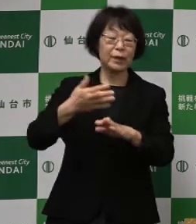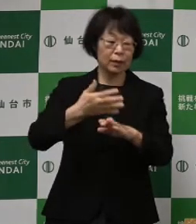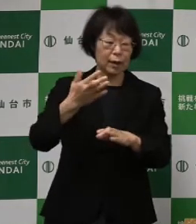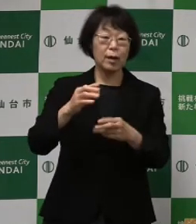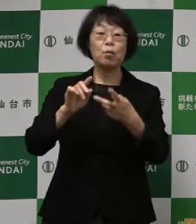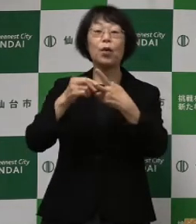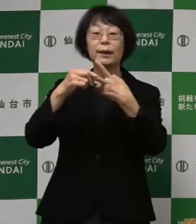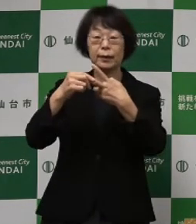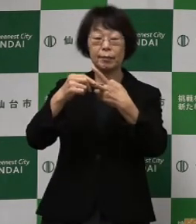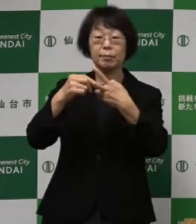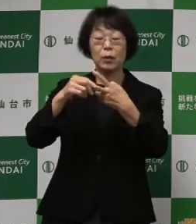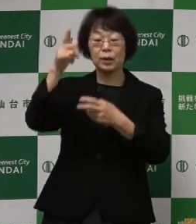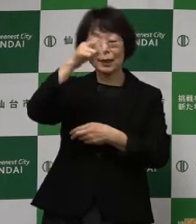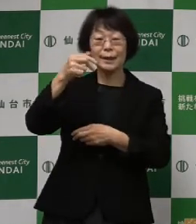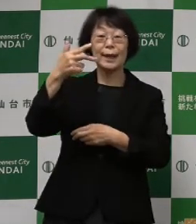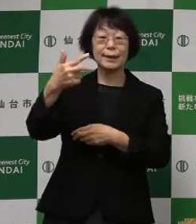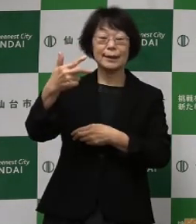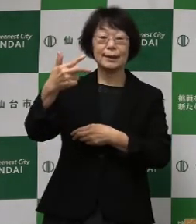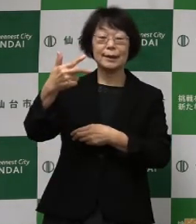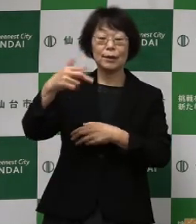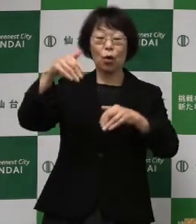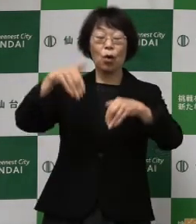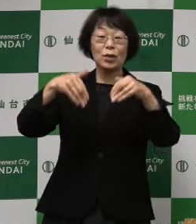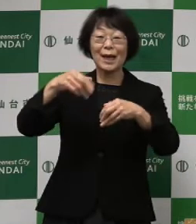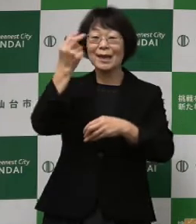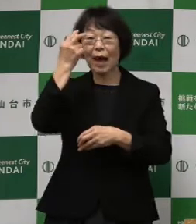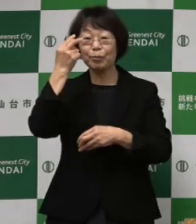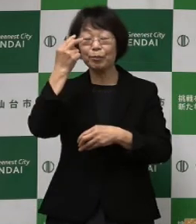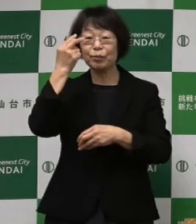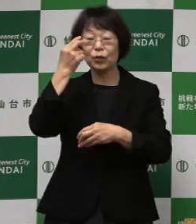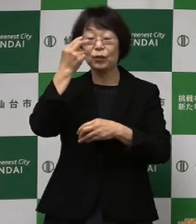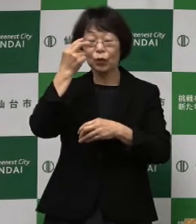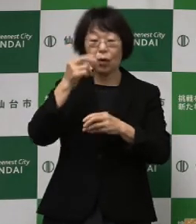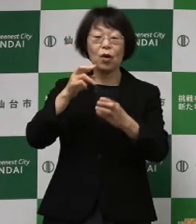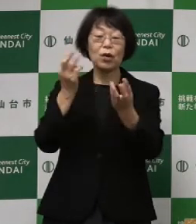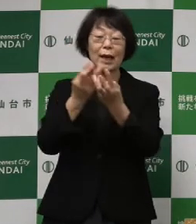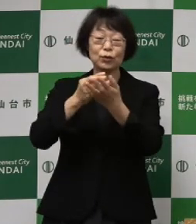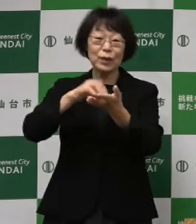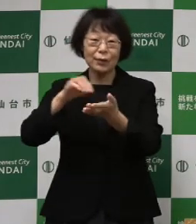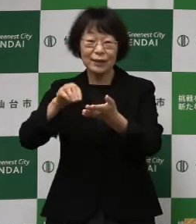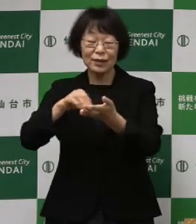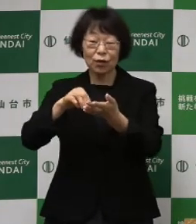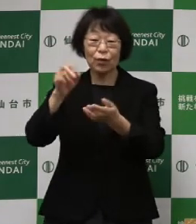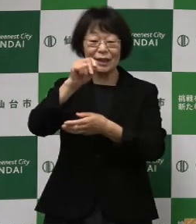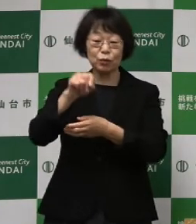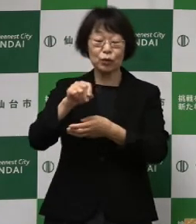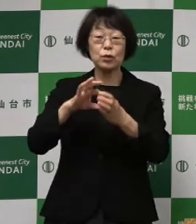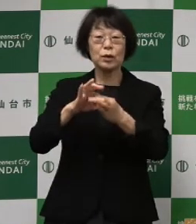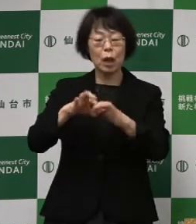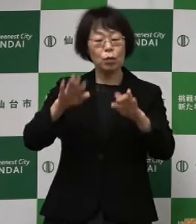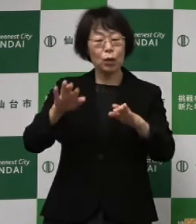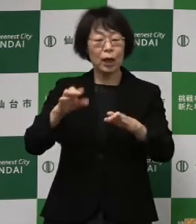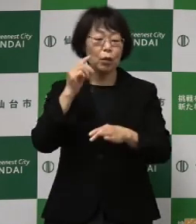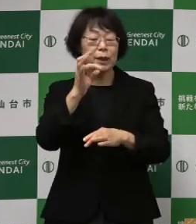点なんですけれども、仙台市展開のその開票事務の、選管の開票事務の関係で、今回だけ見てもだいぶ遅れ